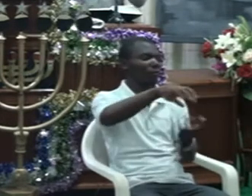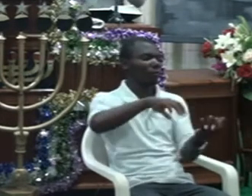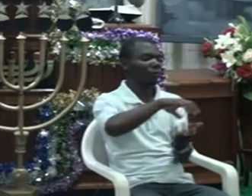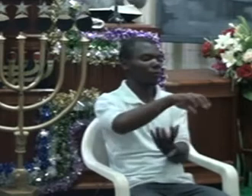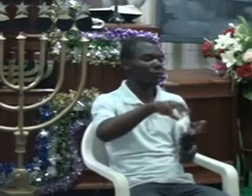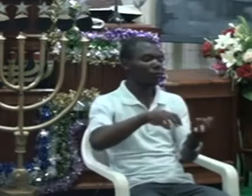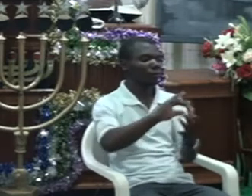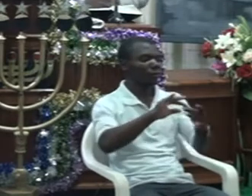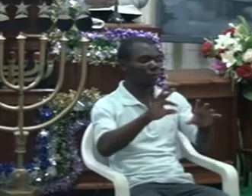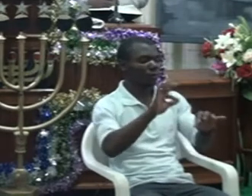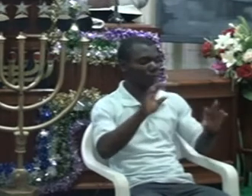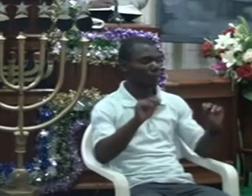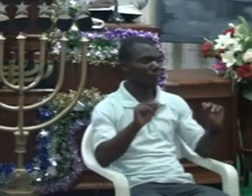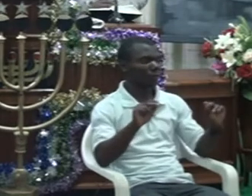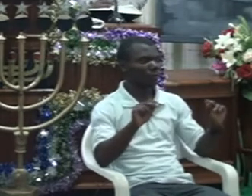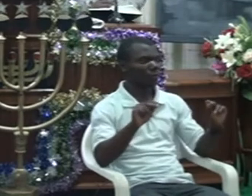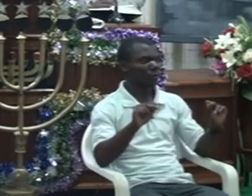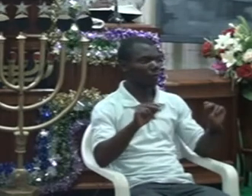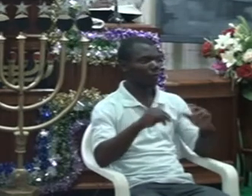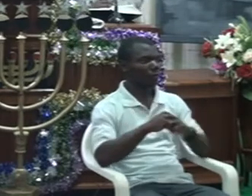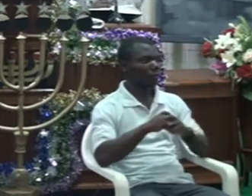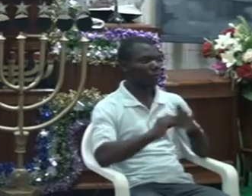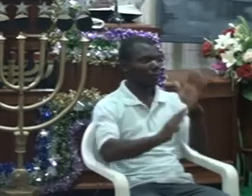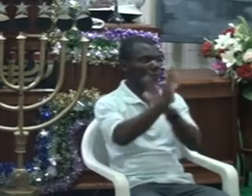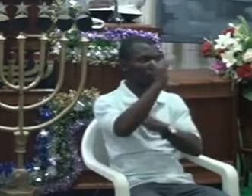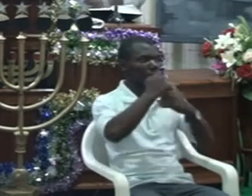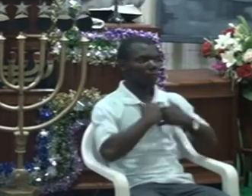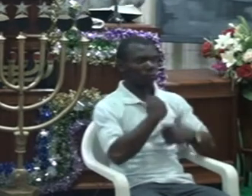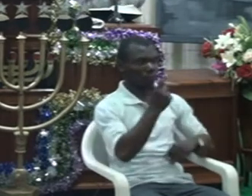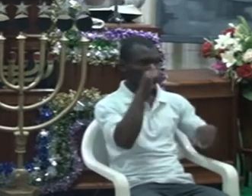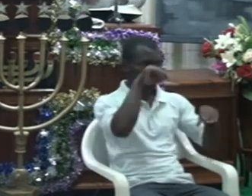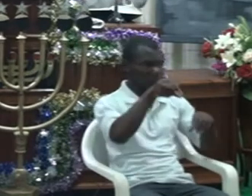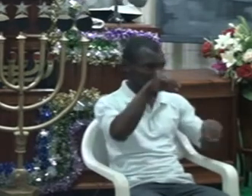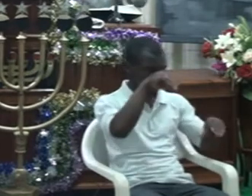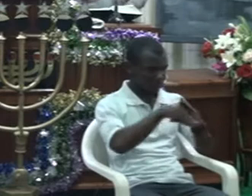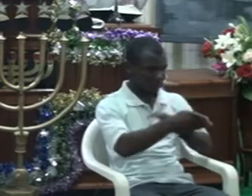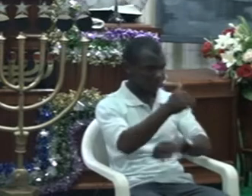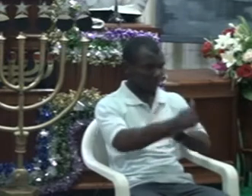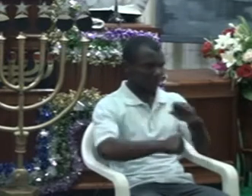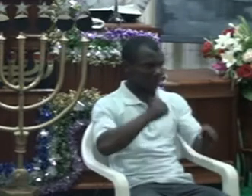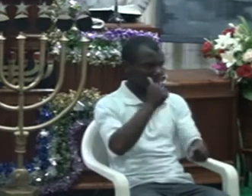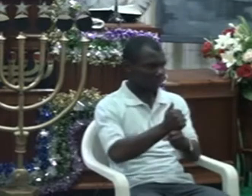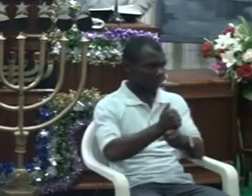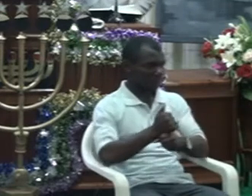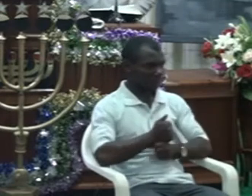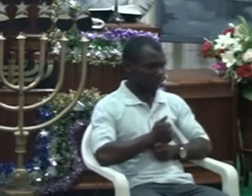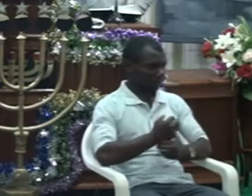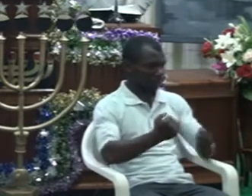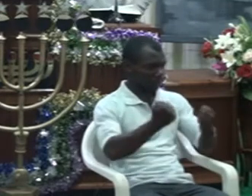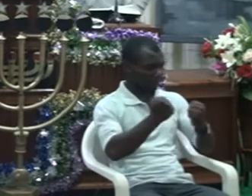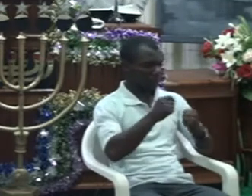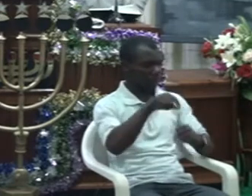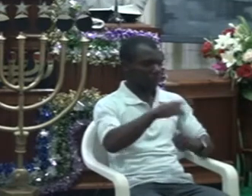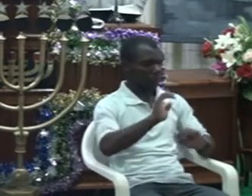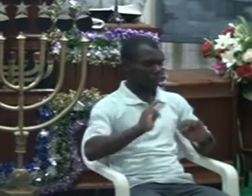mchangamano ya maro. Non. Hapana. Mungu alisema mwaiki kizazi. Dieu a dit dans cet âge. Ngufu yenye